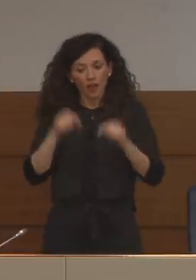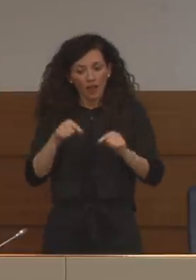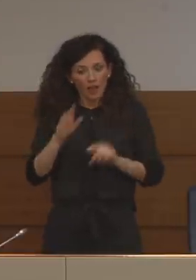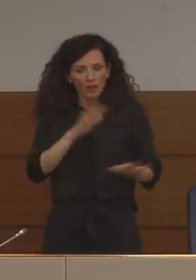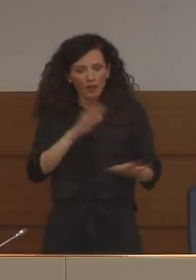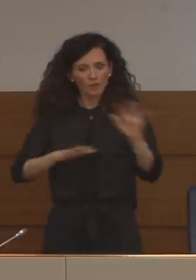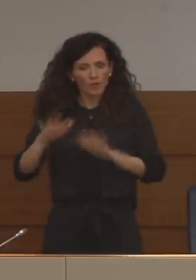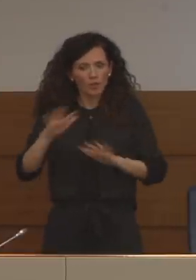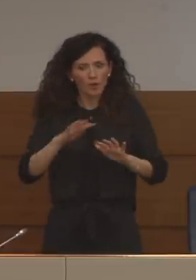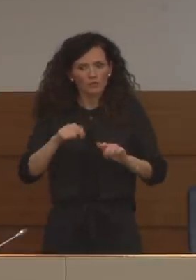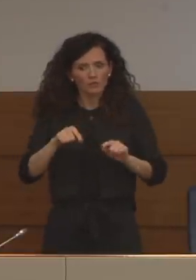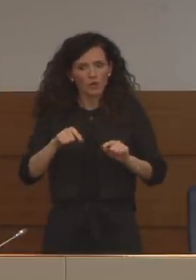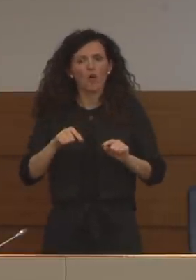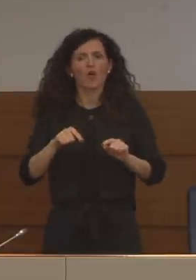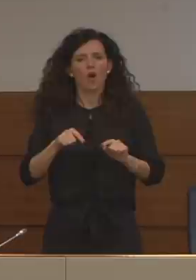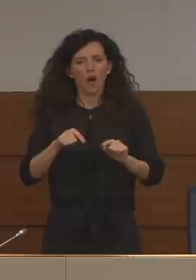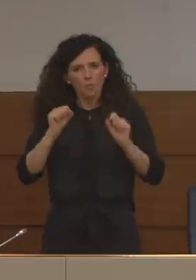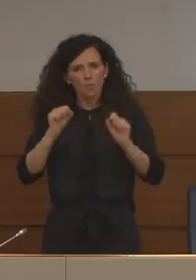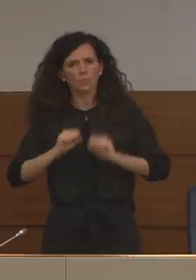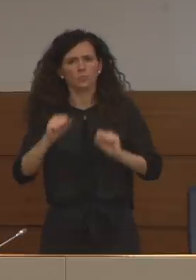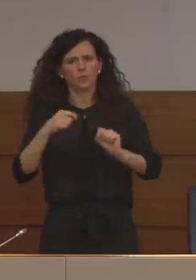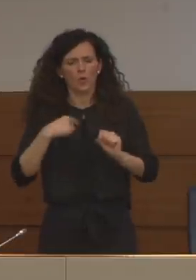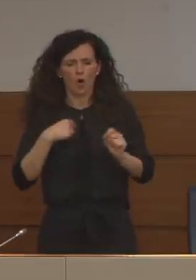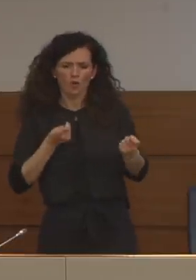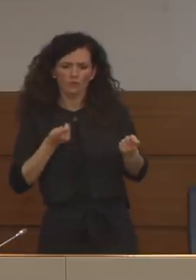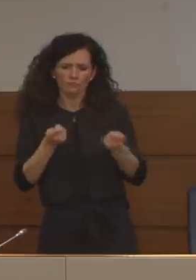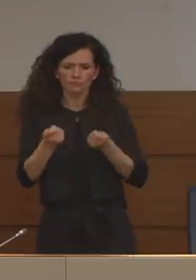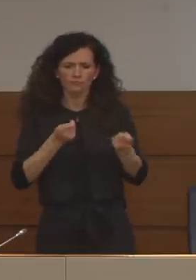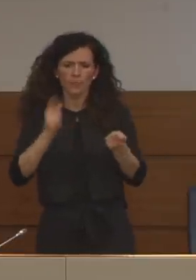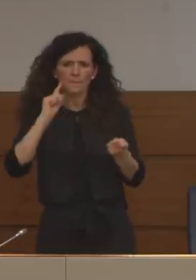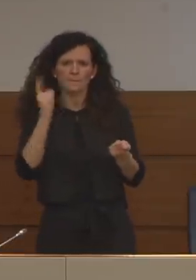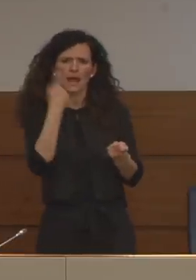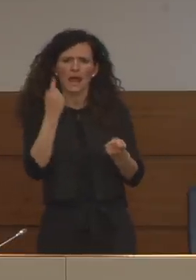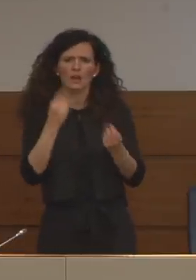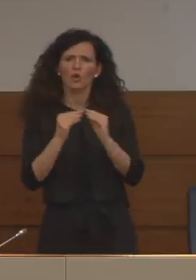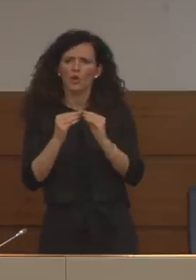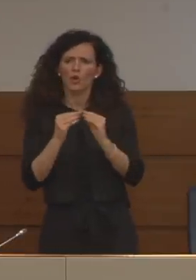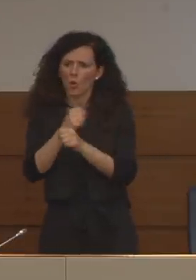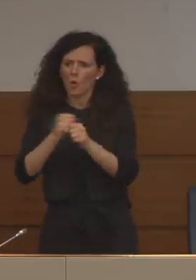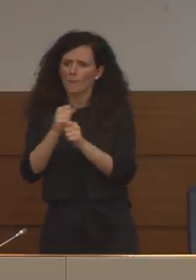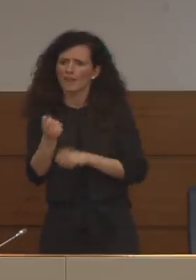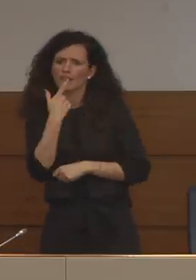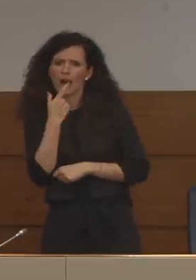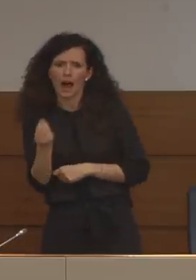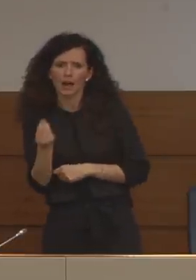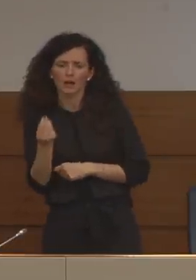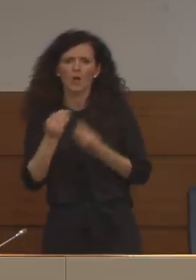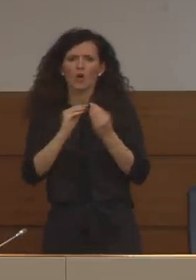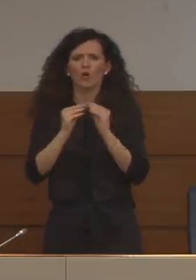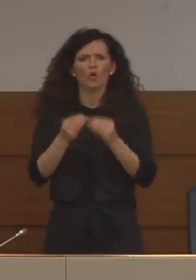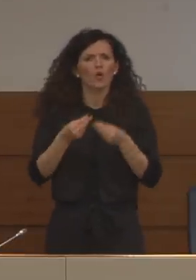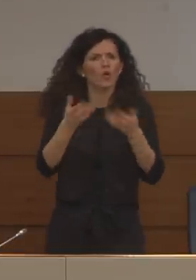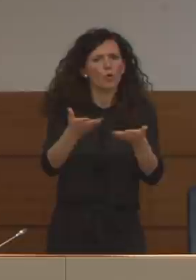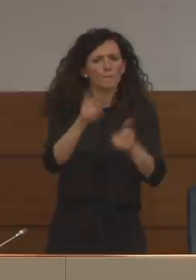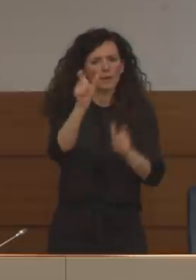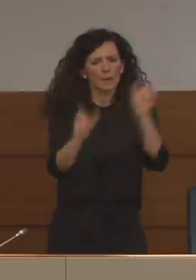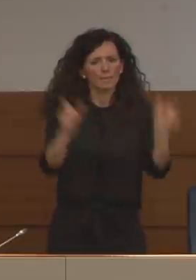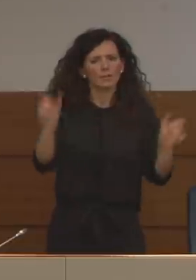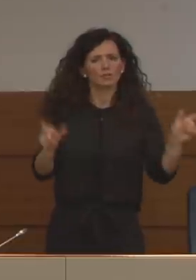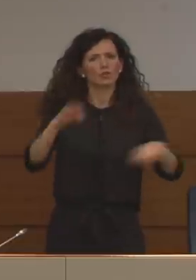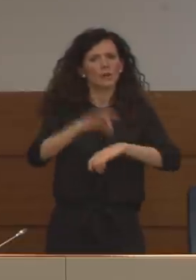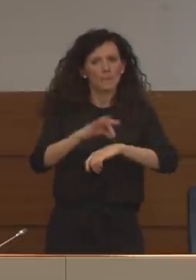gestire al meglio questi farmaci com'ero galli nel modo più efficace i malati